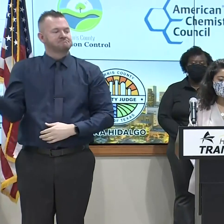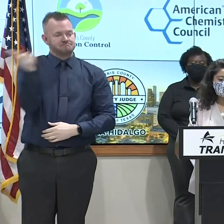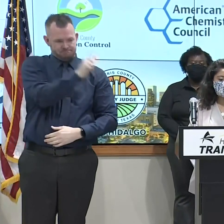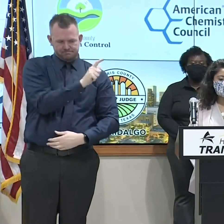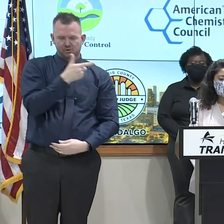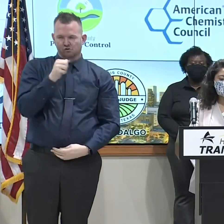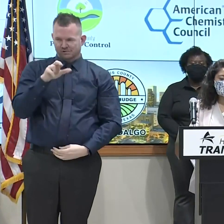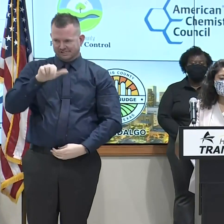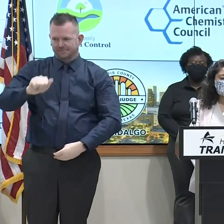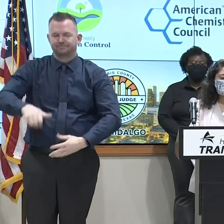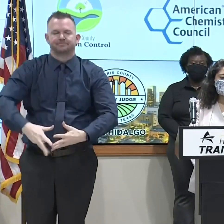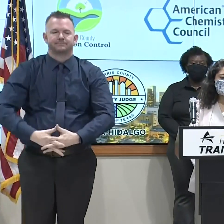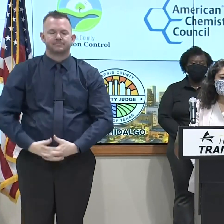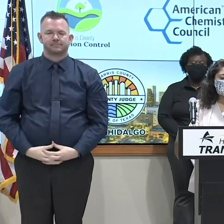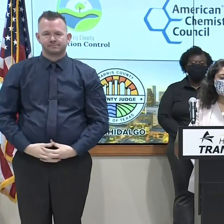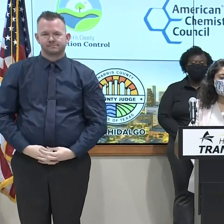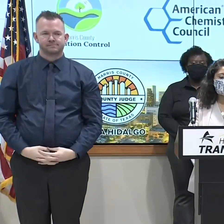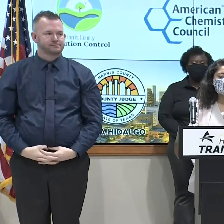Hace